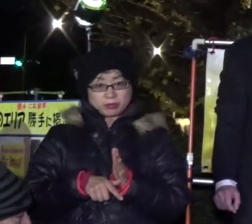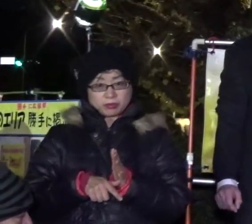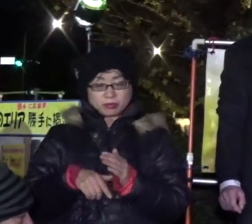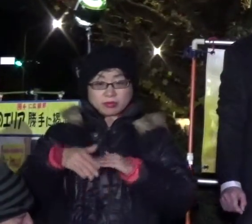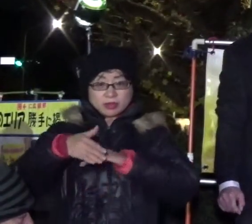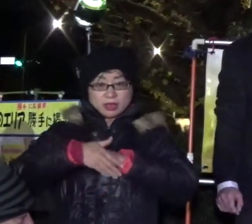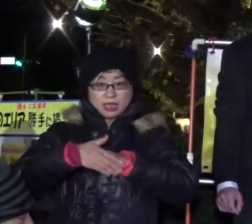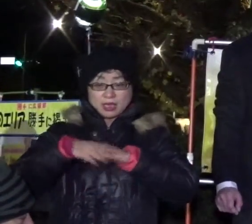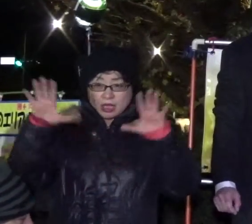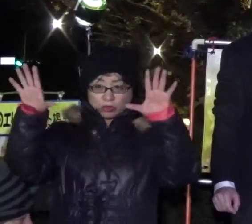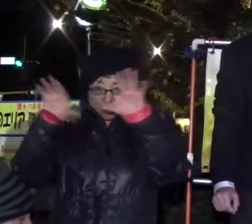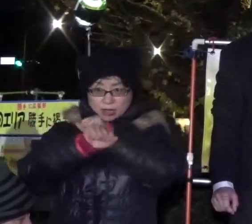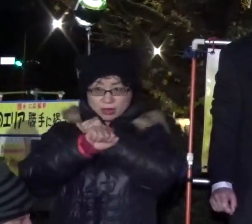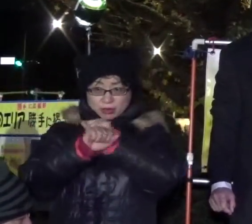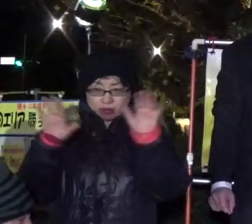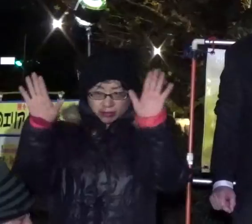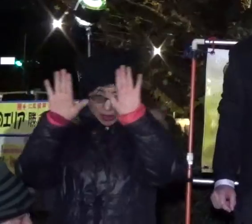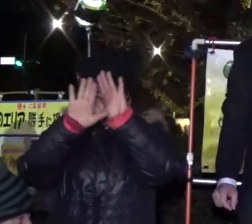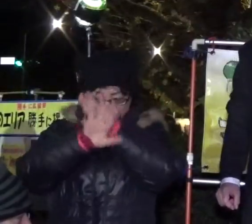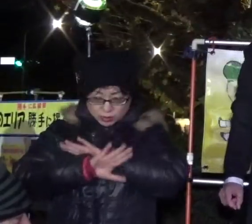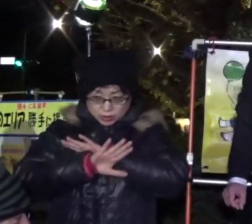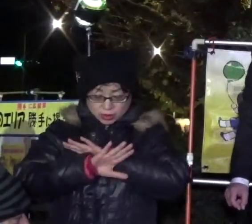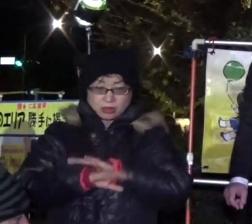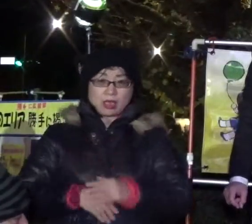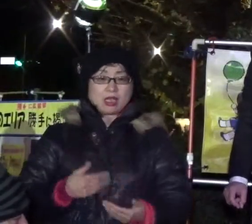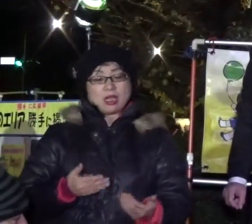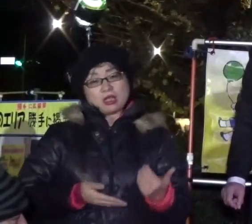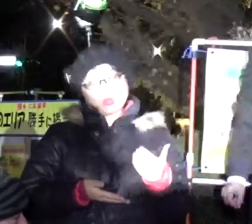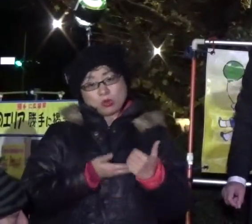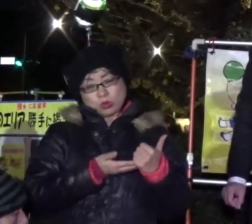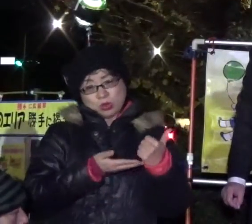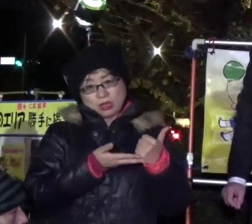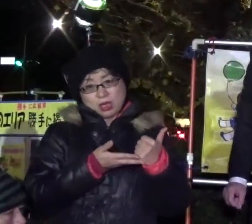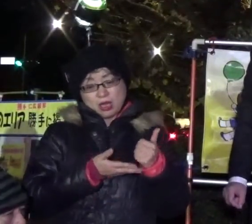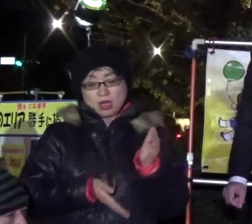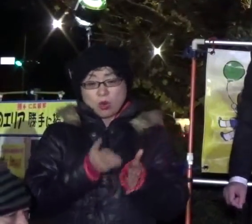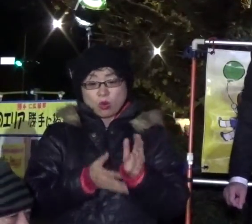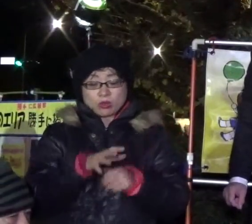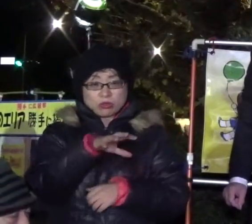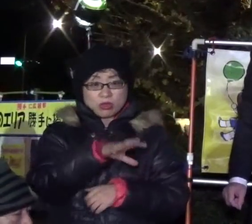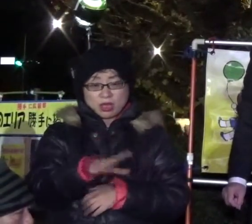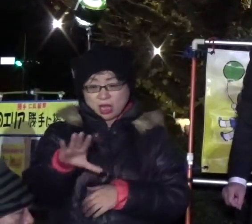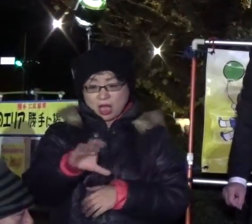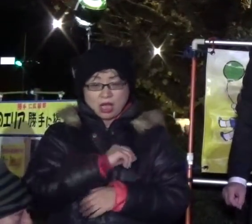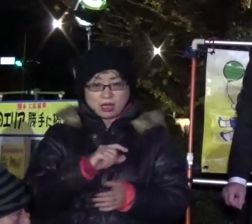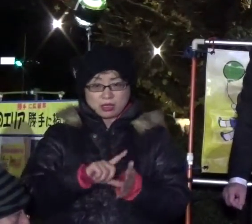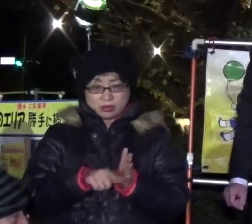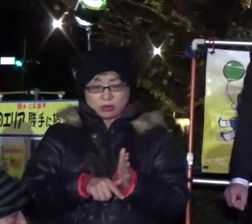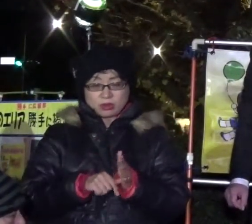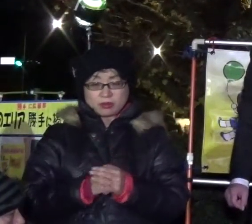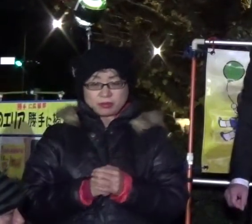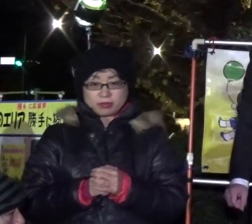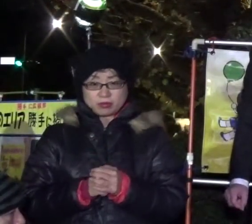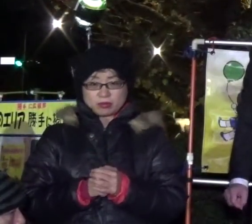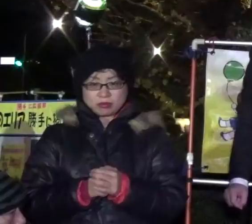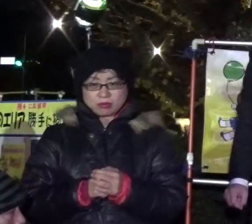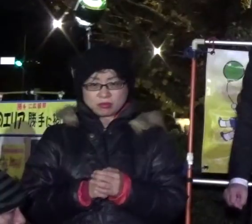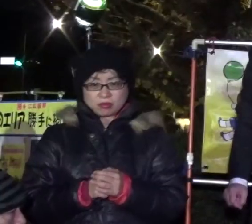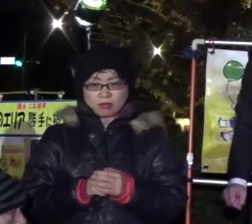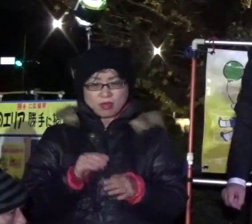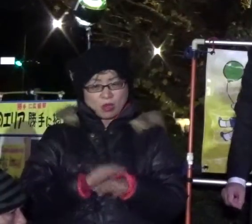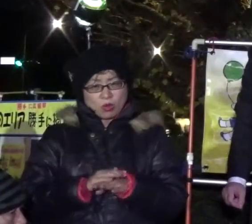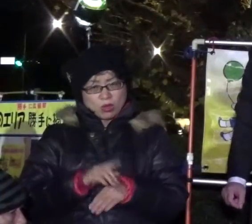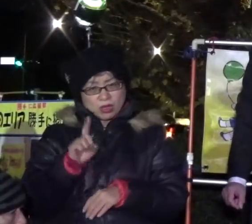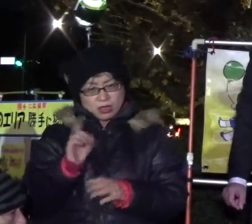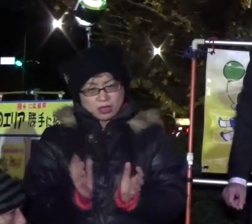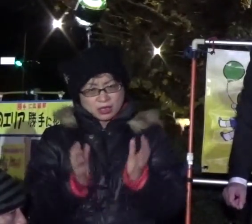でもう真っ暗な中で子育てをし、子供が保育園から帰ってきたらどうやって野